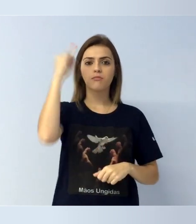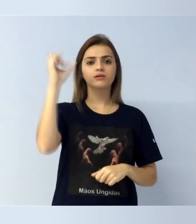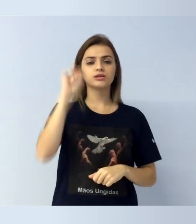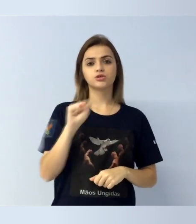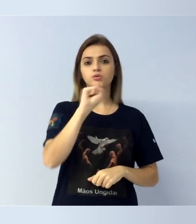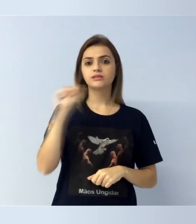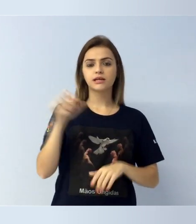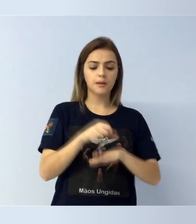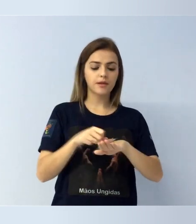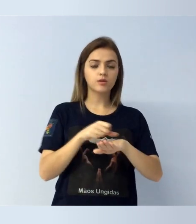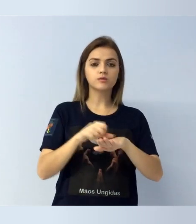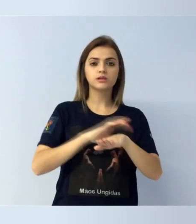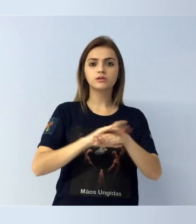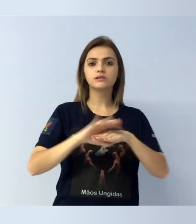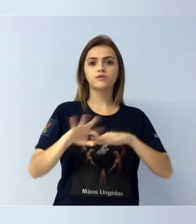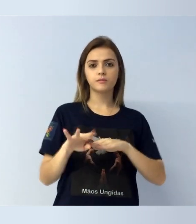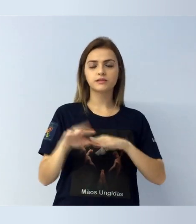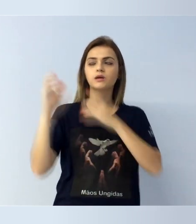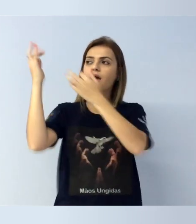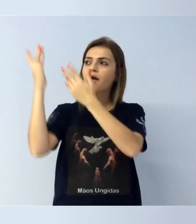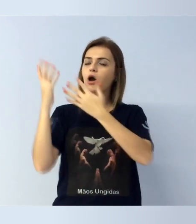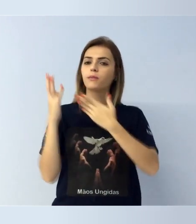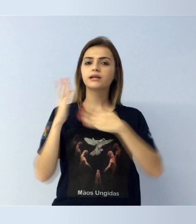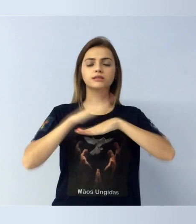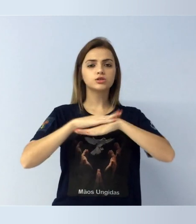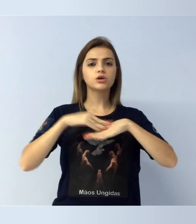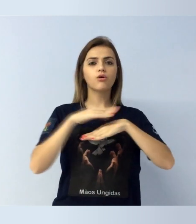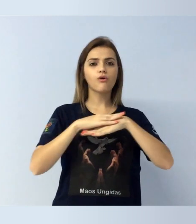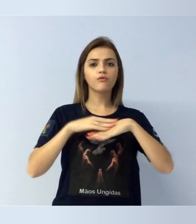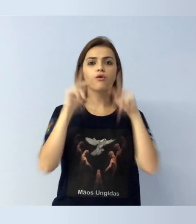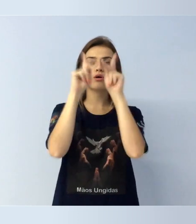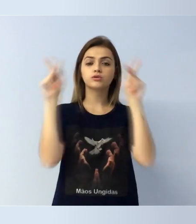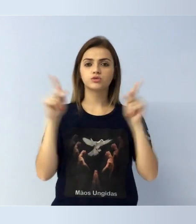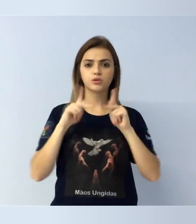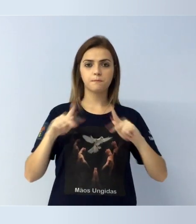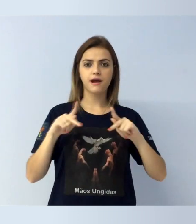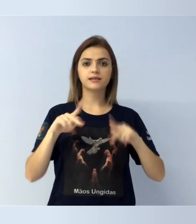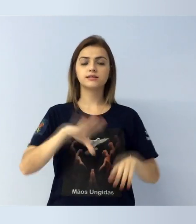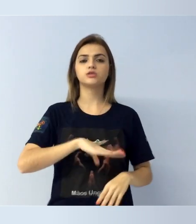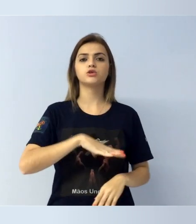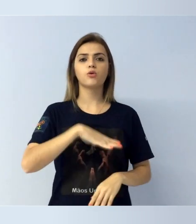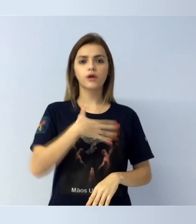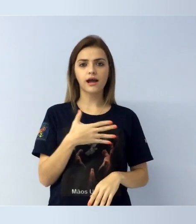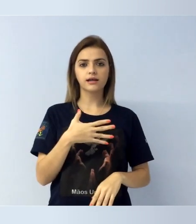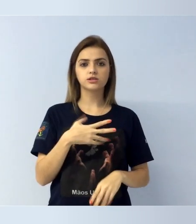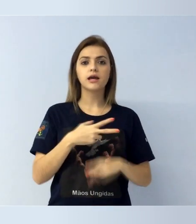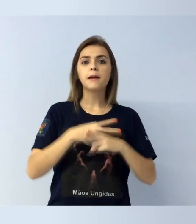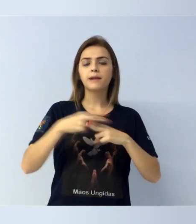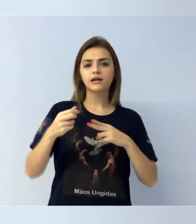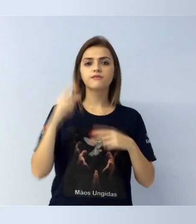sacramento da unção dos enfermos é uma graça de reconforto, de paz, de coragem, para vencer